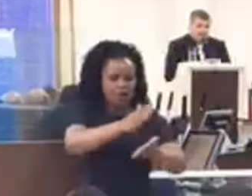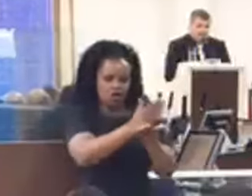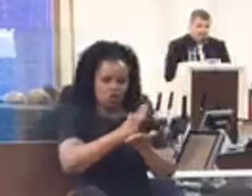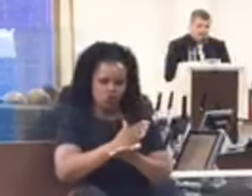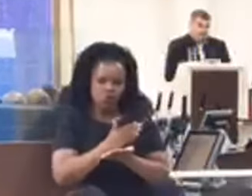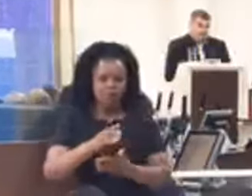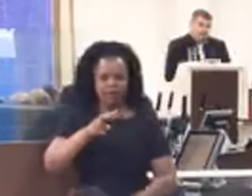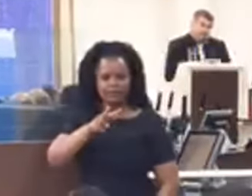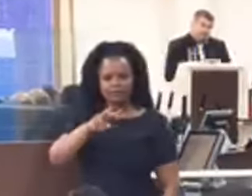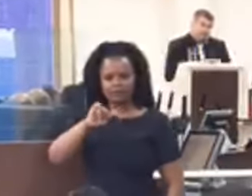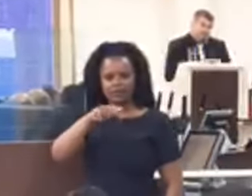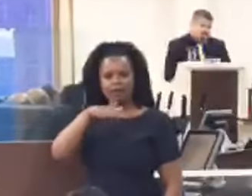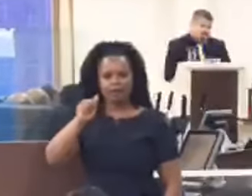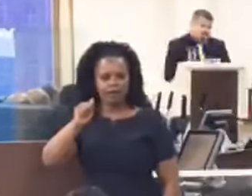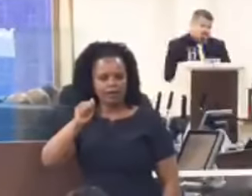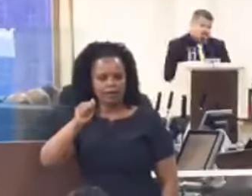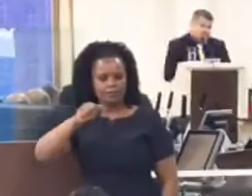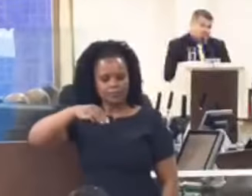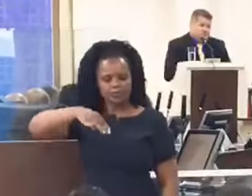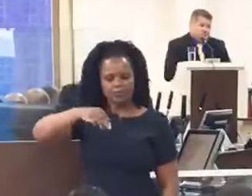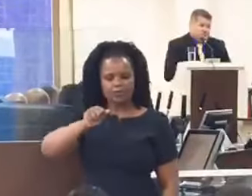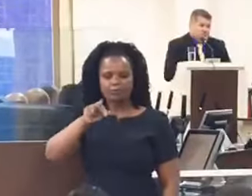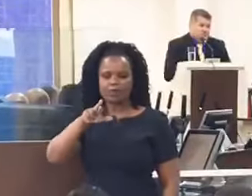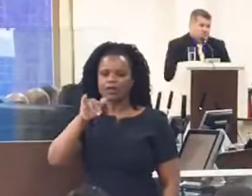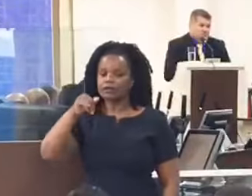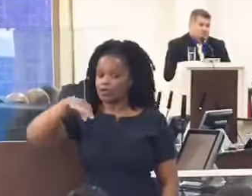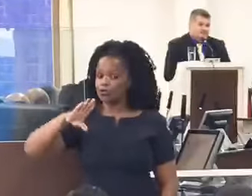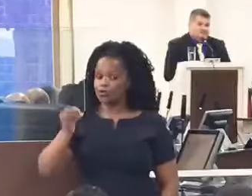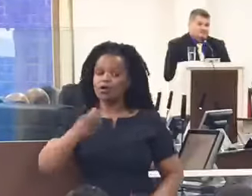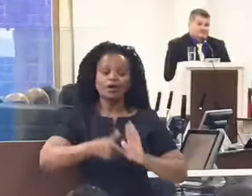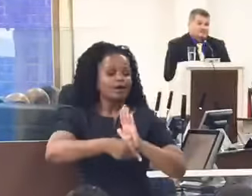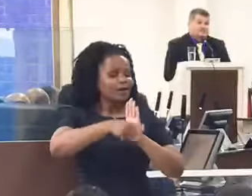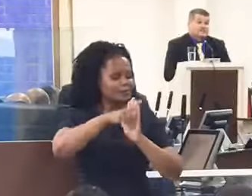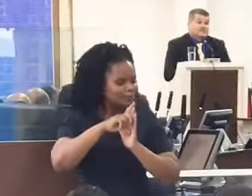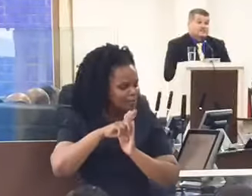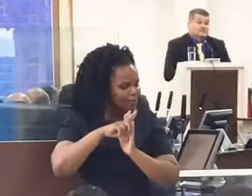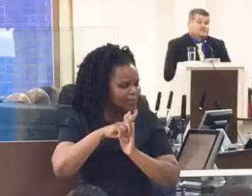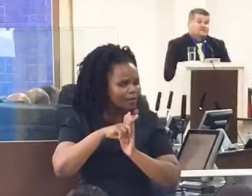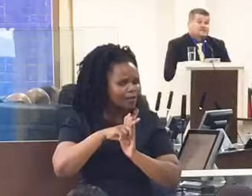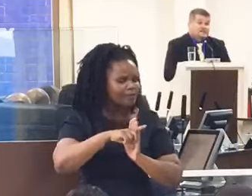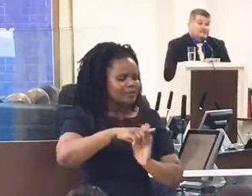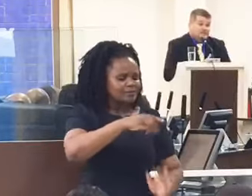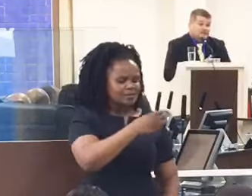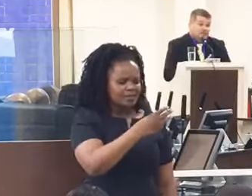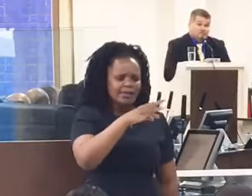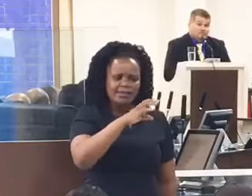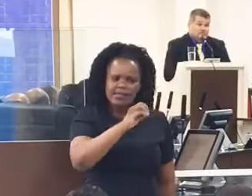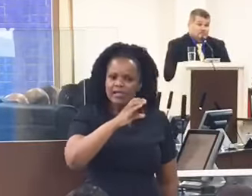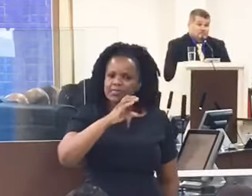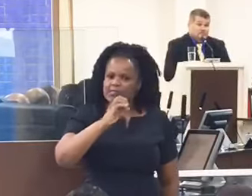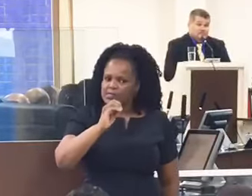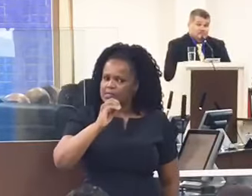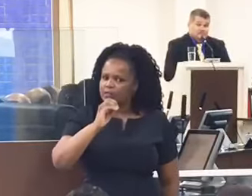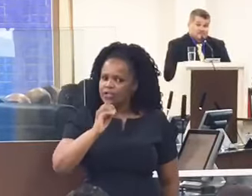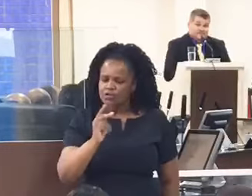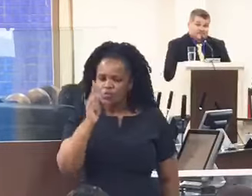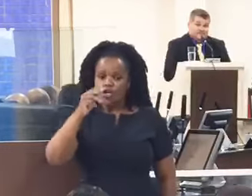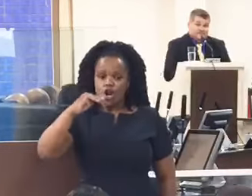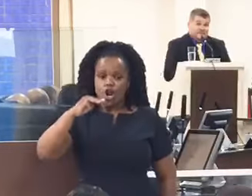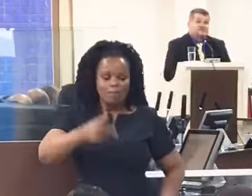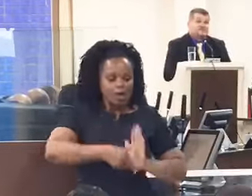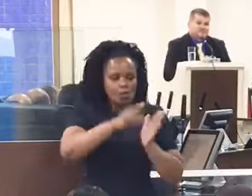também nossa. Infelizmente, nós assumimos com quase 300 quilômetros de asfalto, sem asfalto